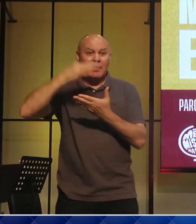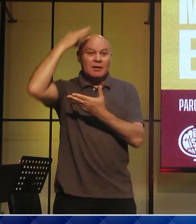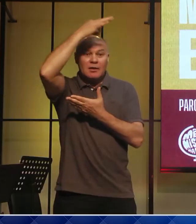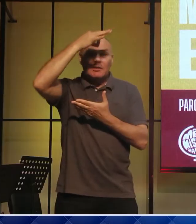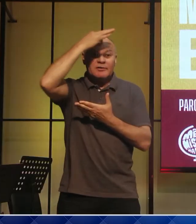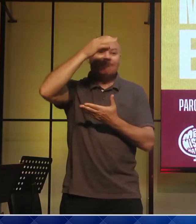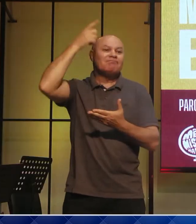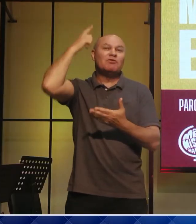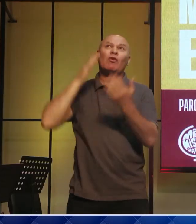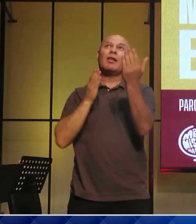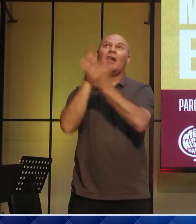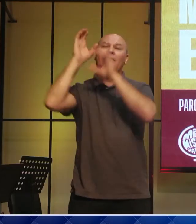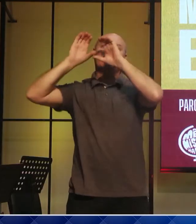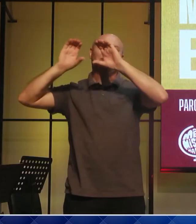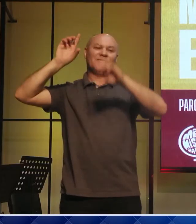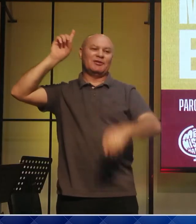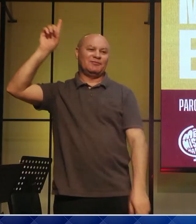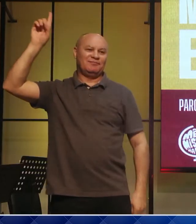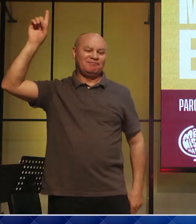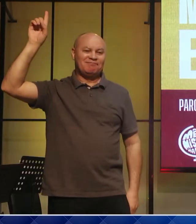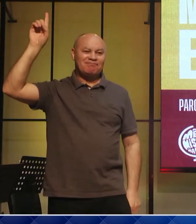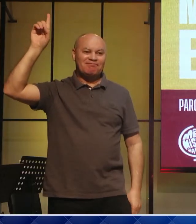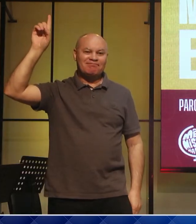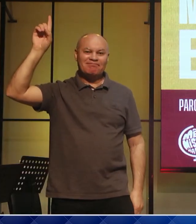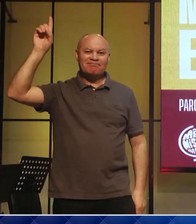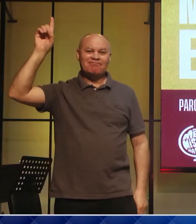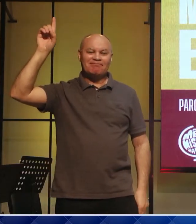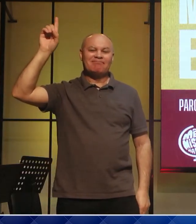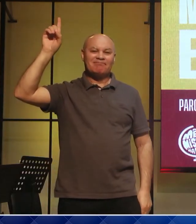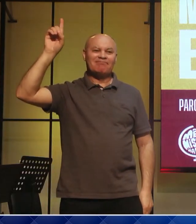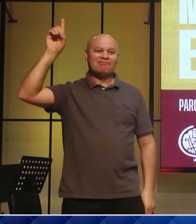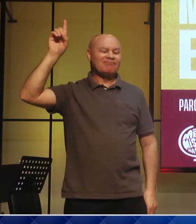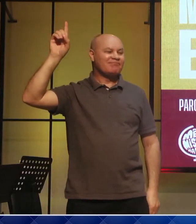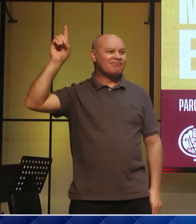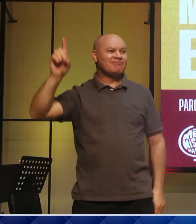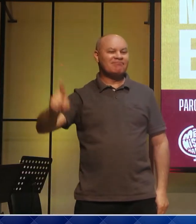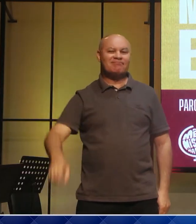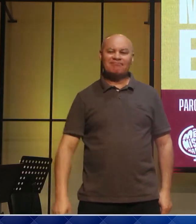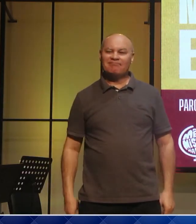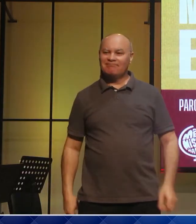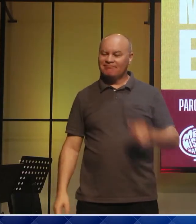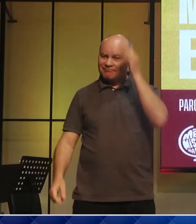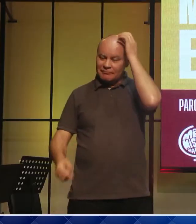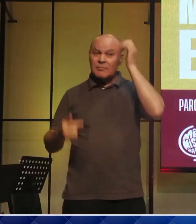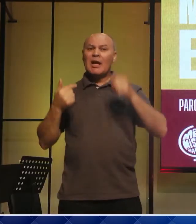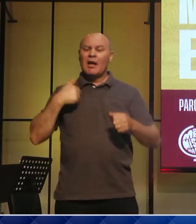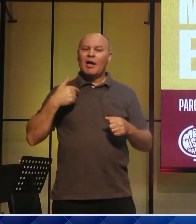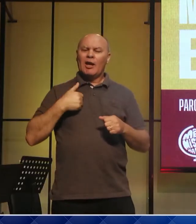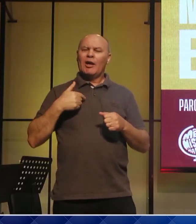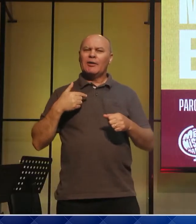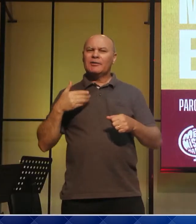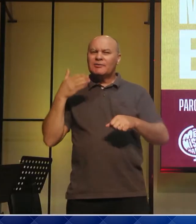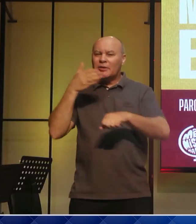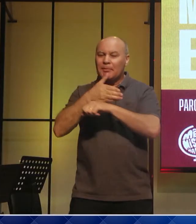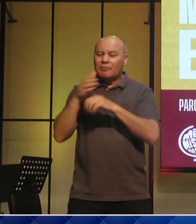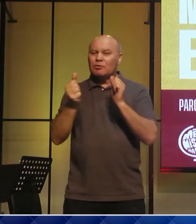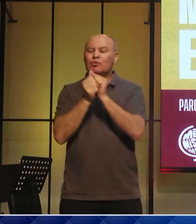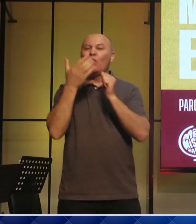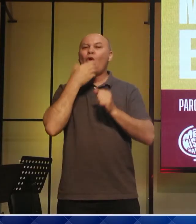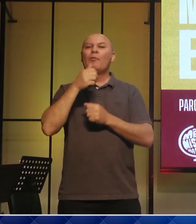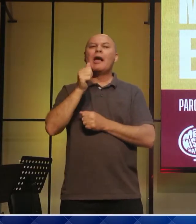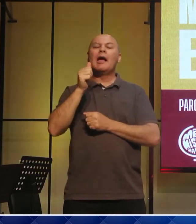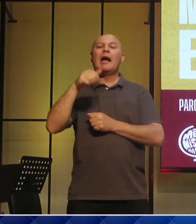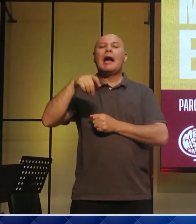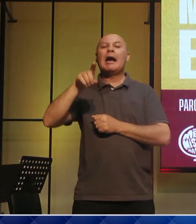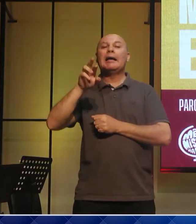Em você. Eu estive com o irmão André, da missão Portas Abertas. E quando